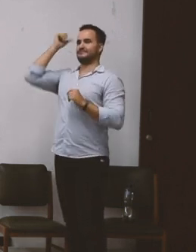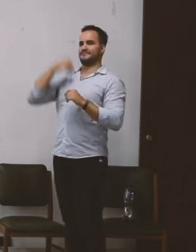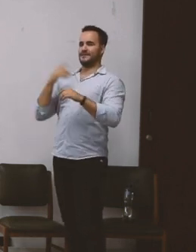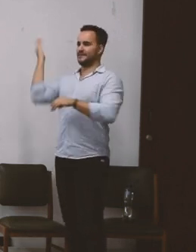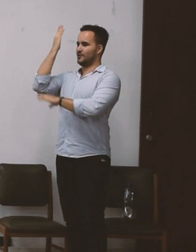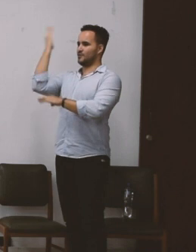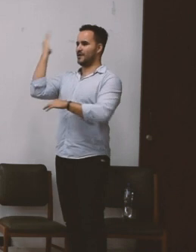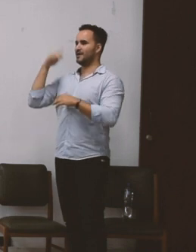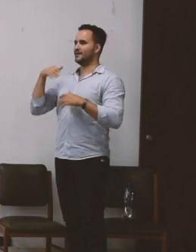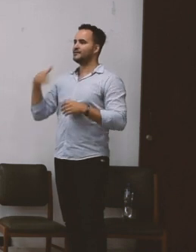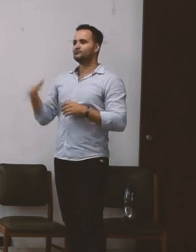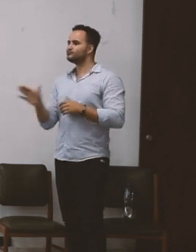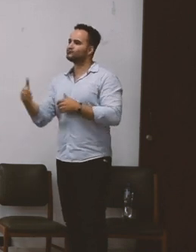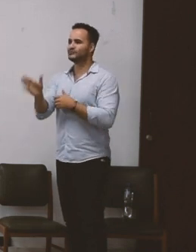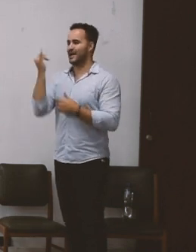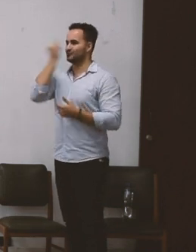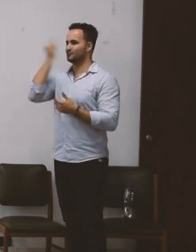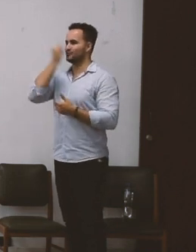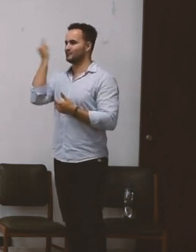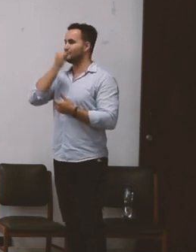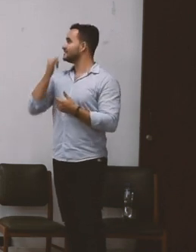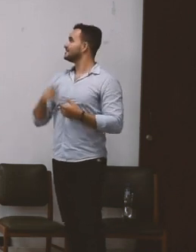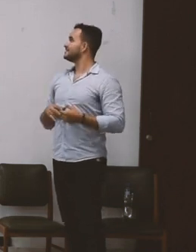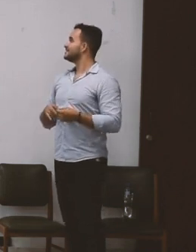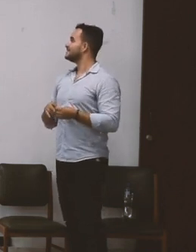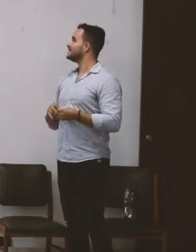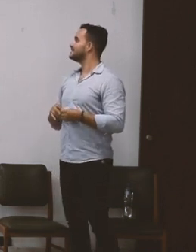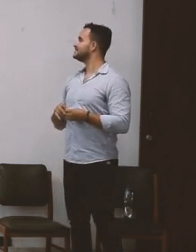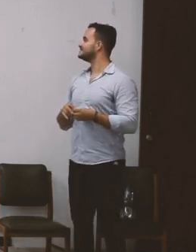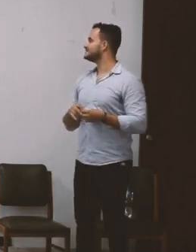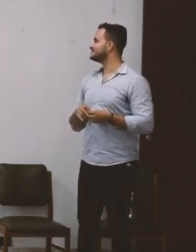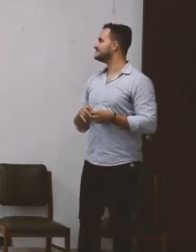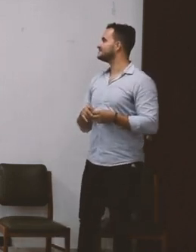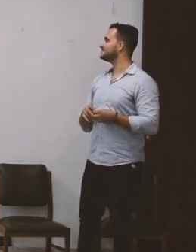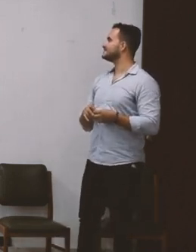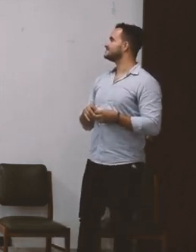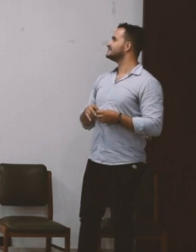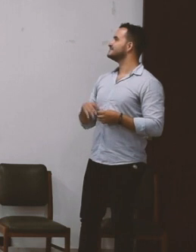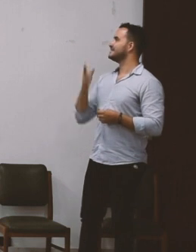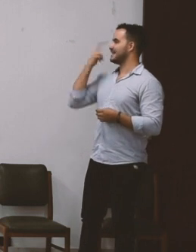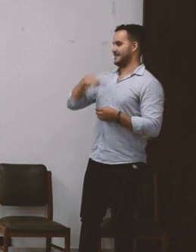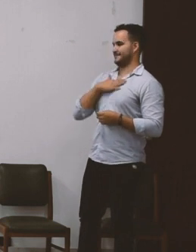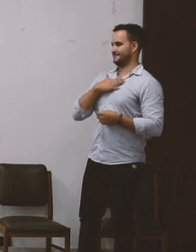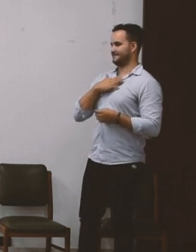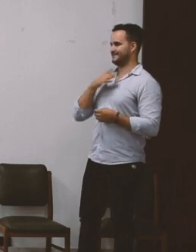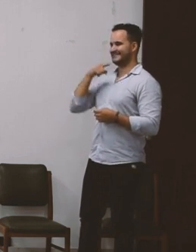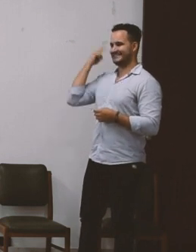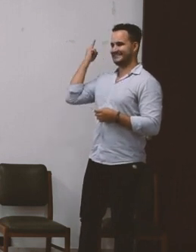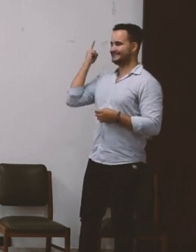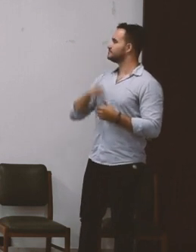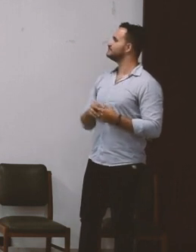película Buscando a Dory. Y les voy a comentar por qué. Bueno, en la imagen está mi hija, está